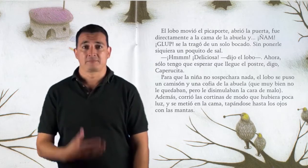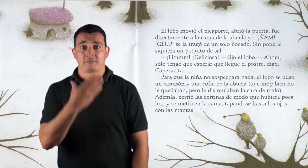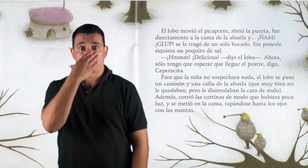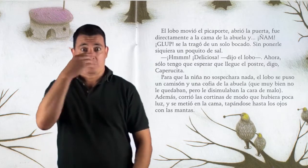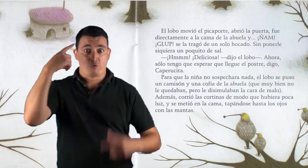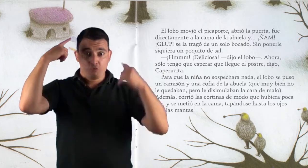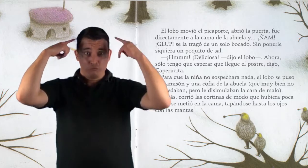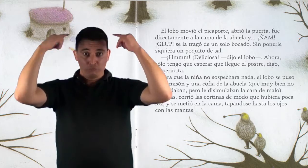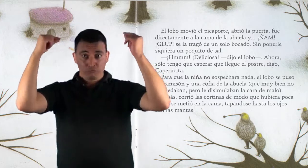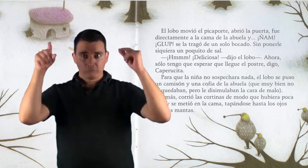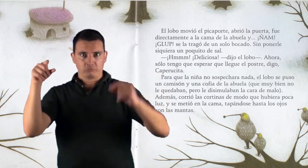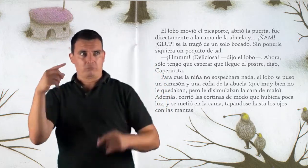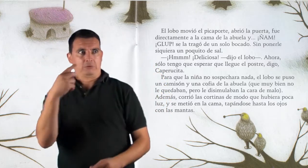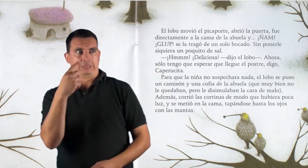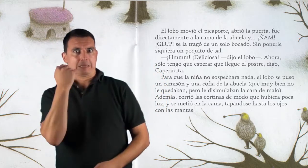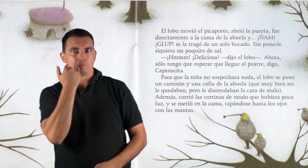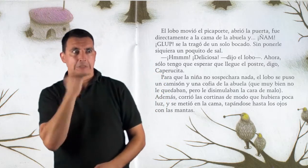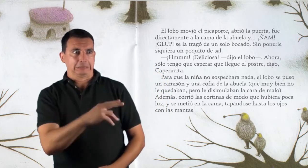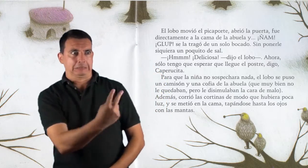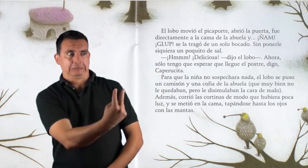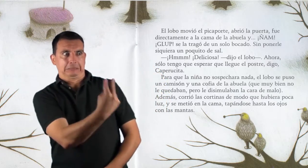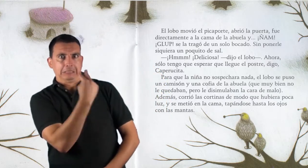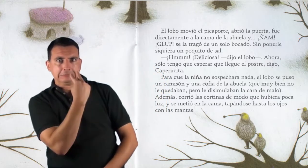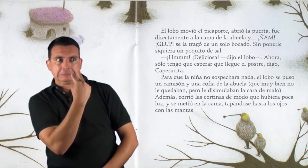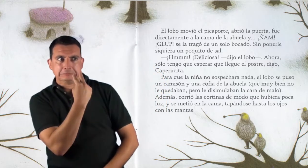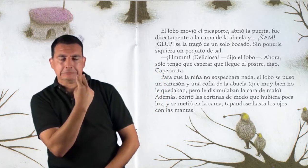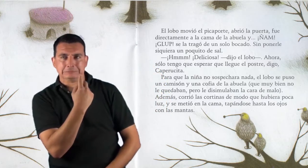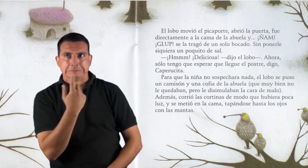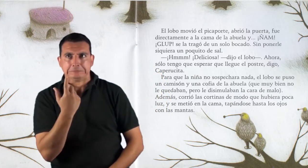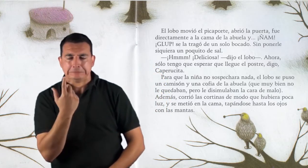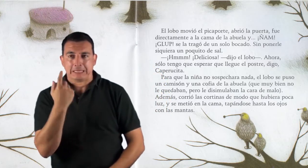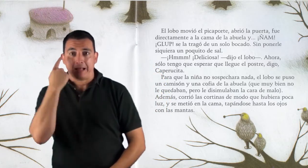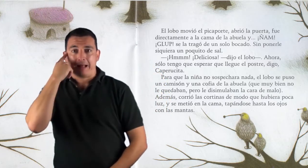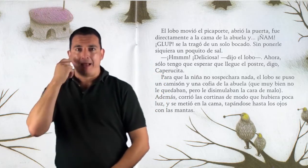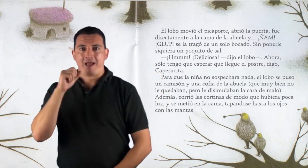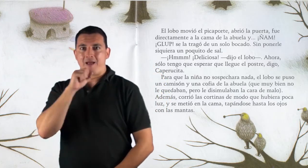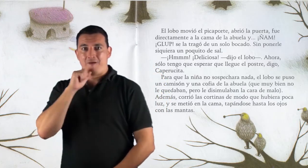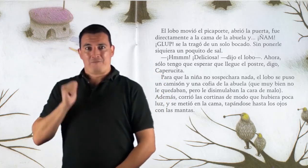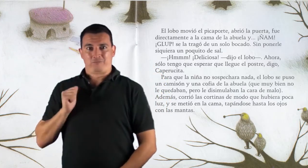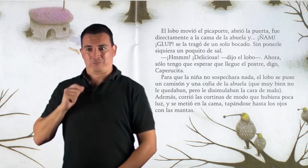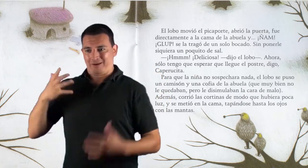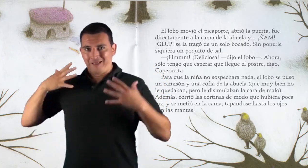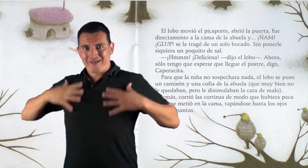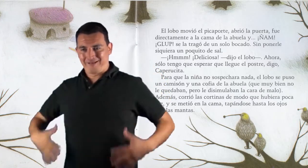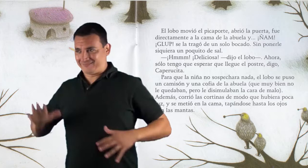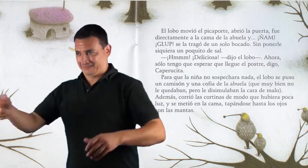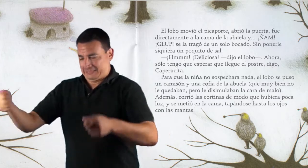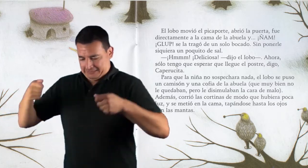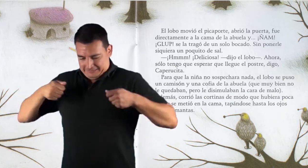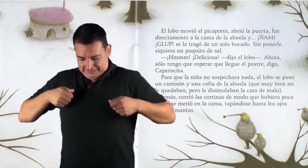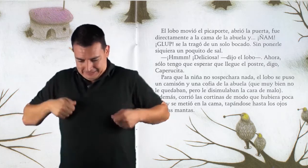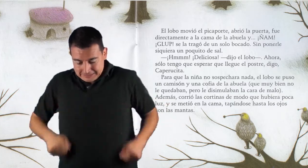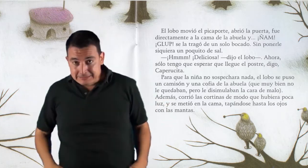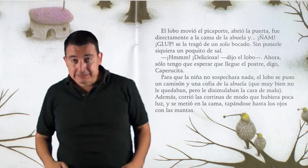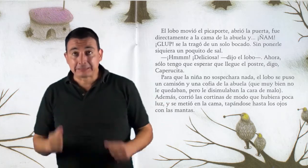Para que la niña no sospechara nada, el lobo se puso un camisón y una cofia de la abuela, que muy bien no le